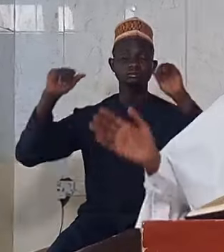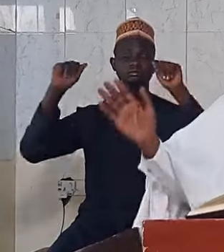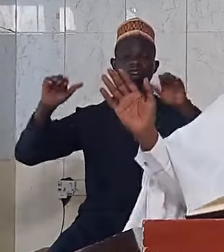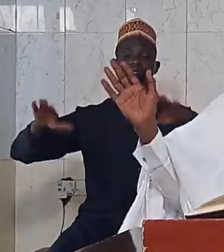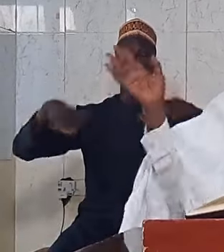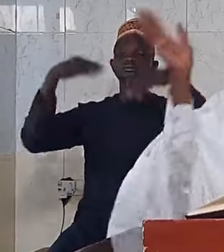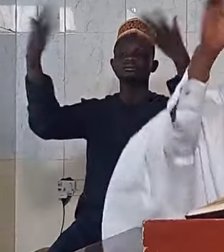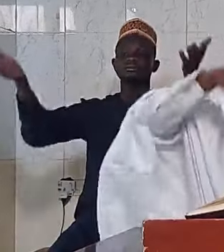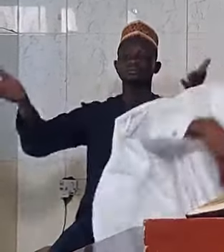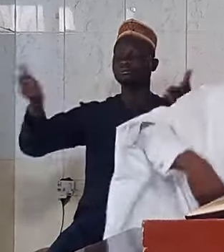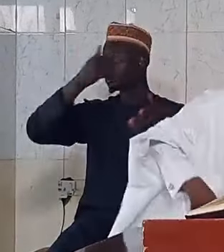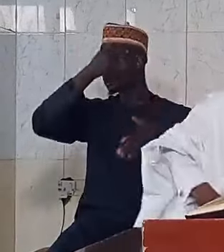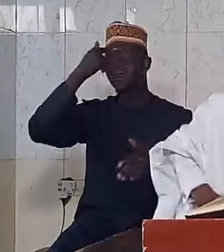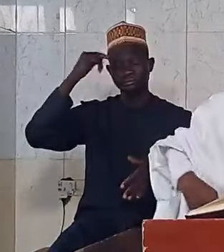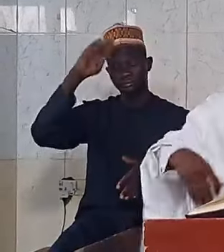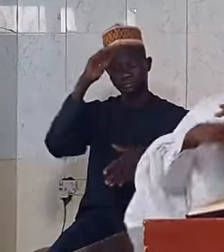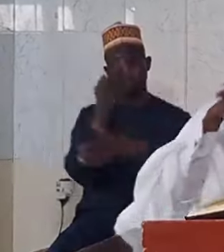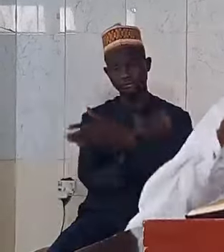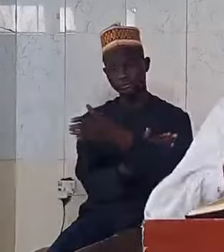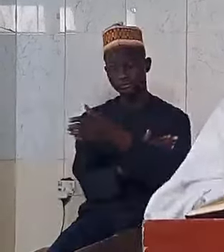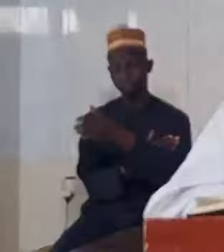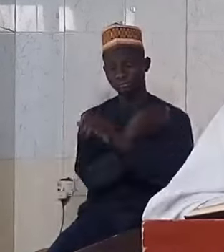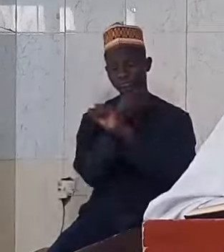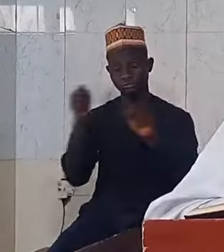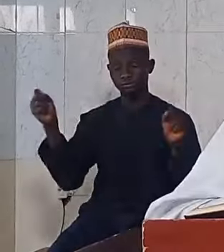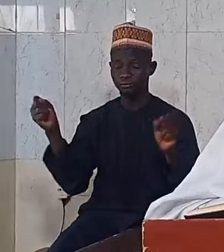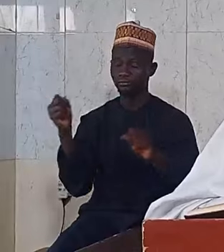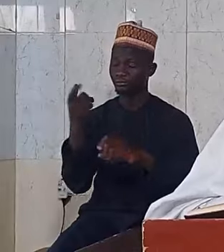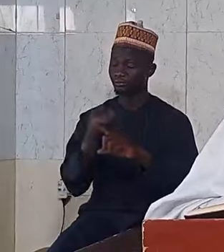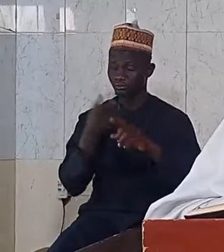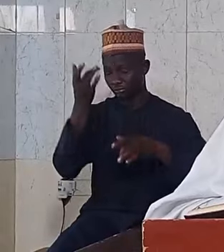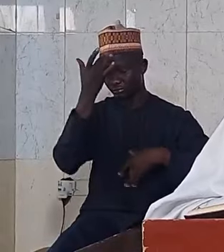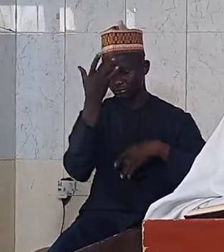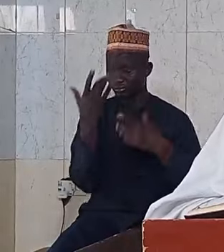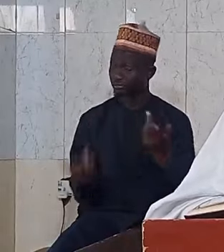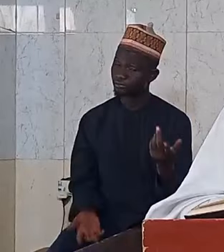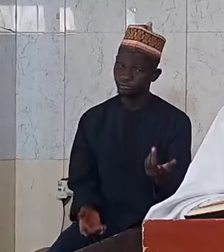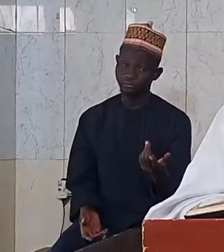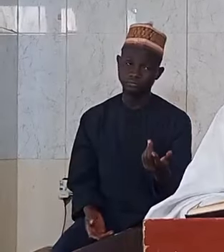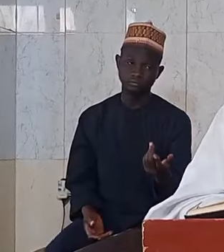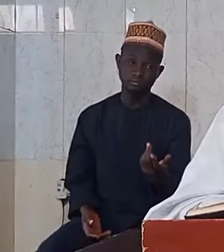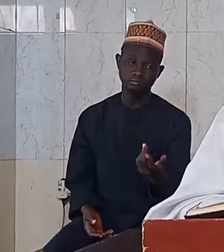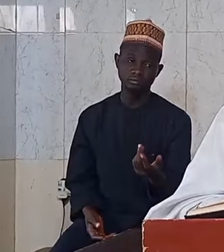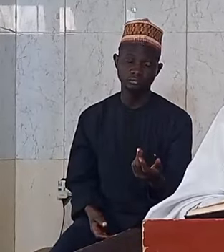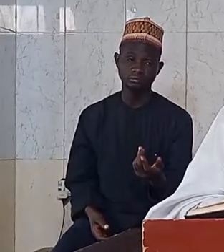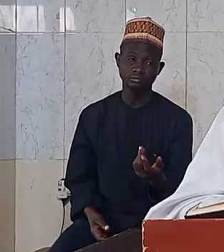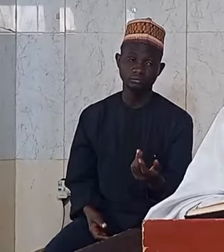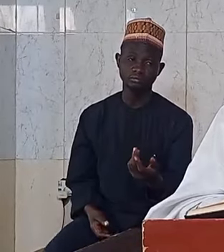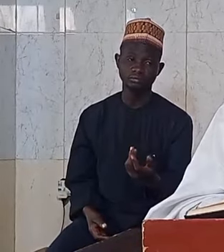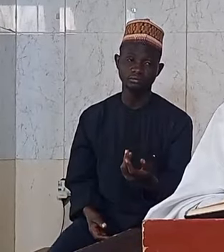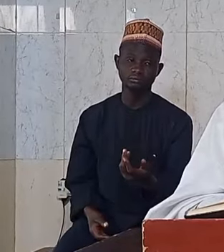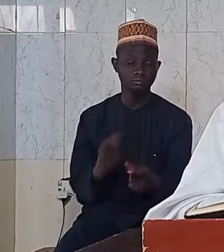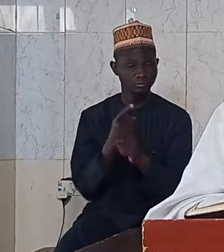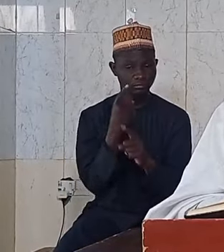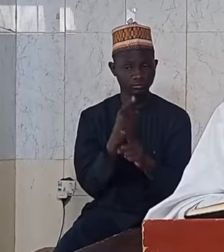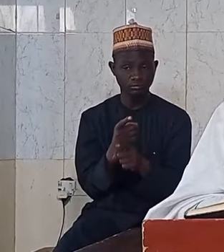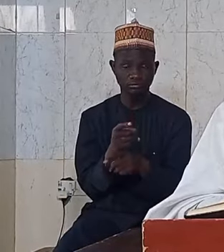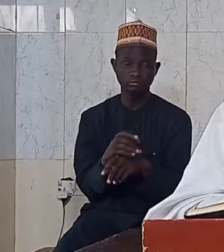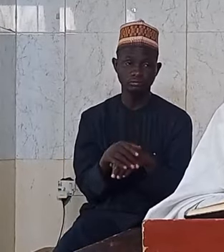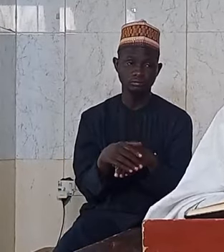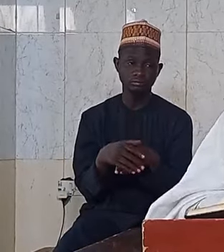iya sallama su baki ɗaya dan ceto ran wannan dan da kake so ko ɗan da kake so haka ne ko ba haka